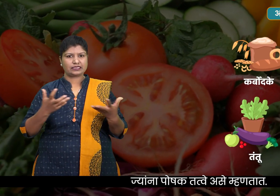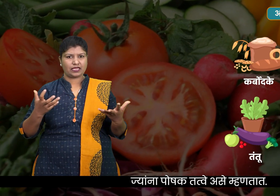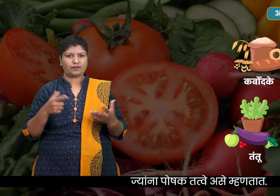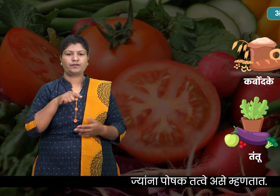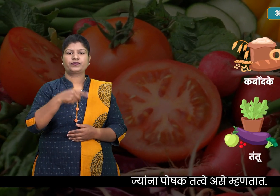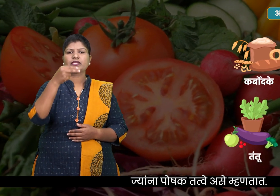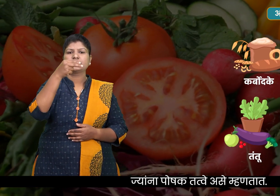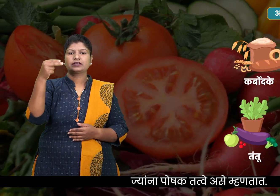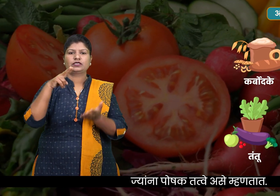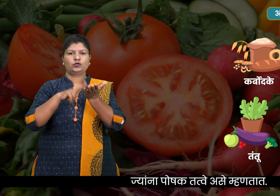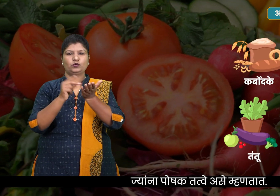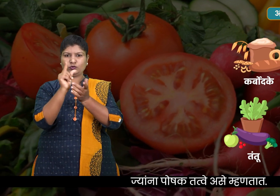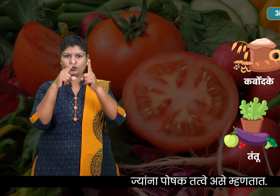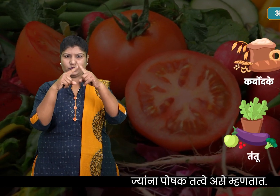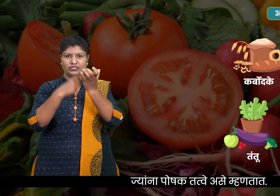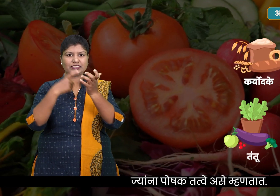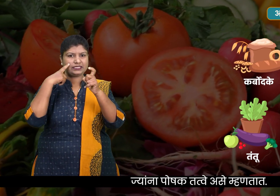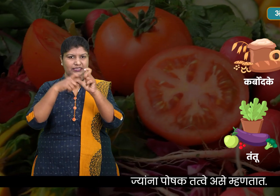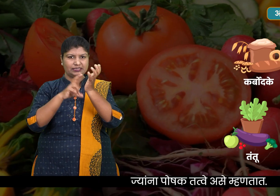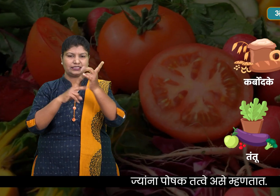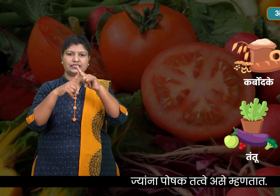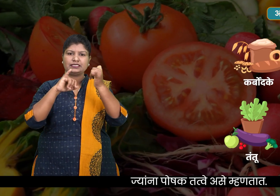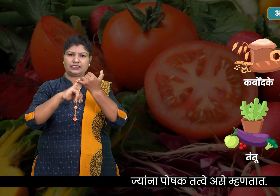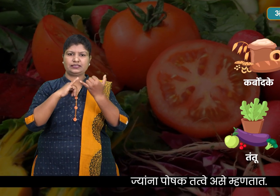ज्यांना पोषक तत्वे असे म्हणतात.